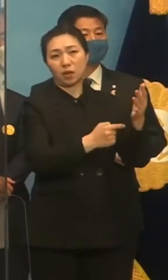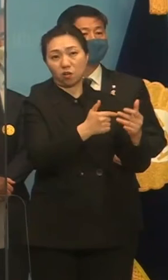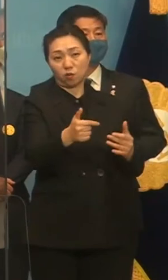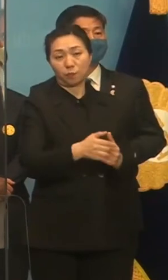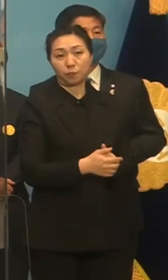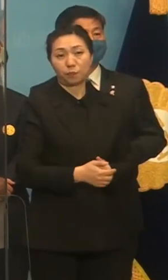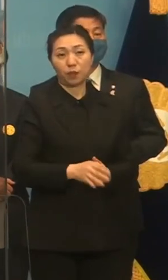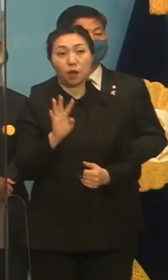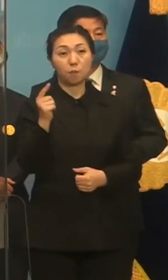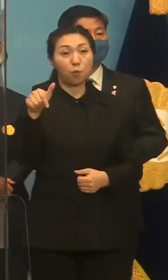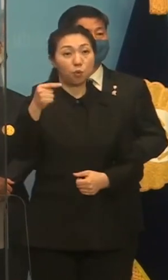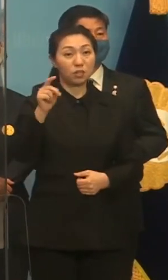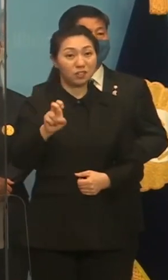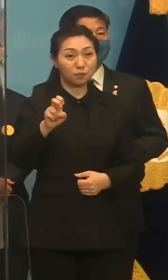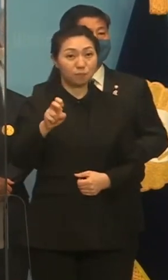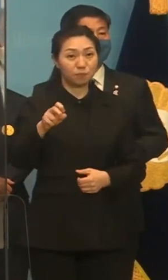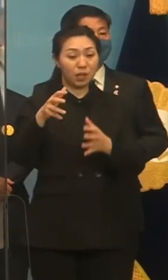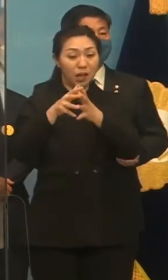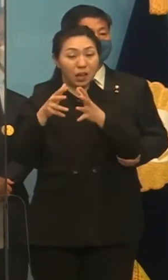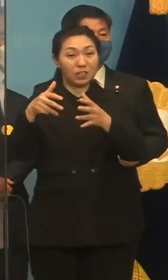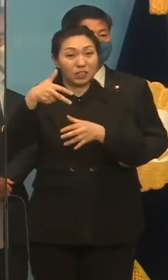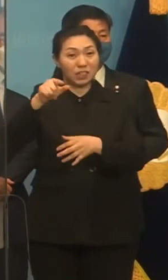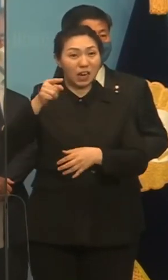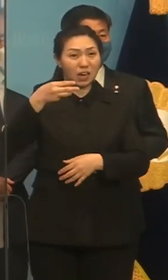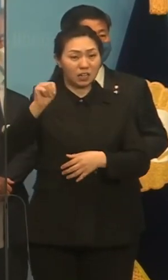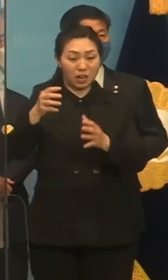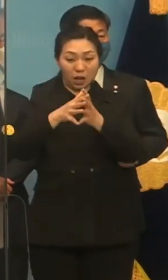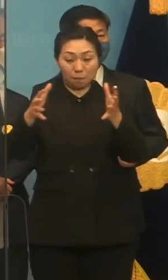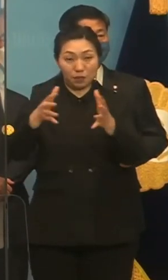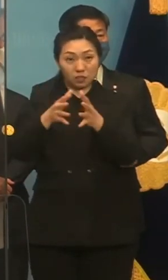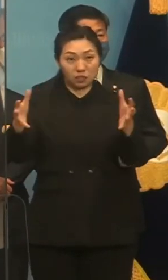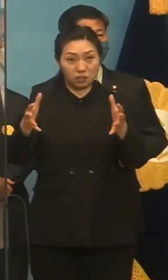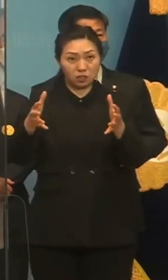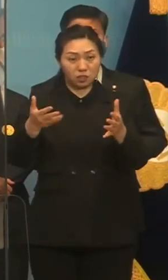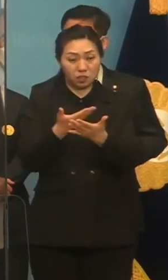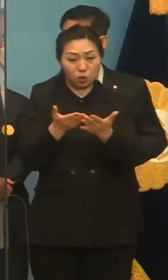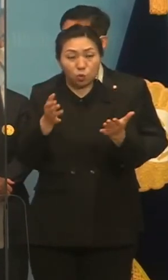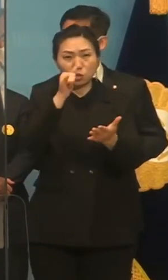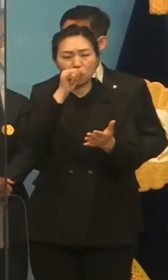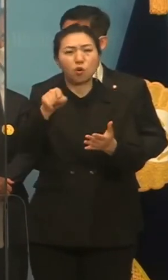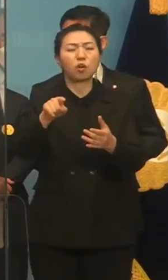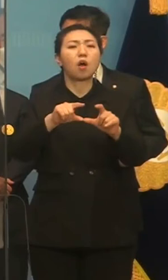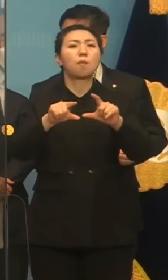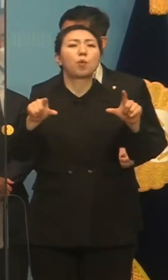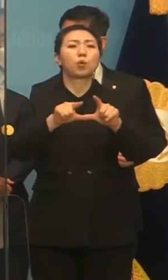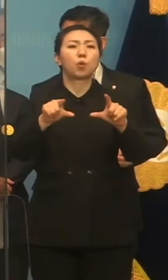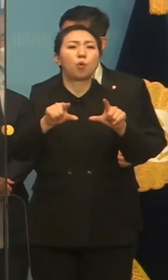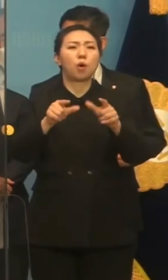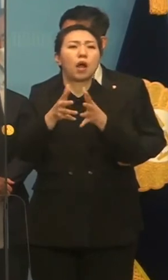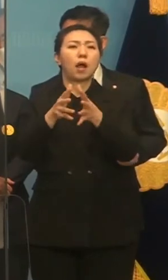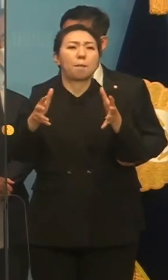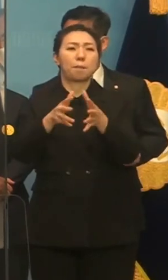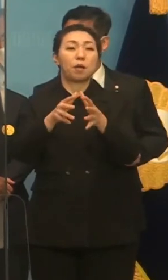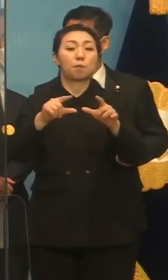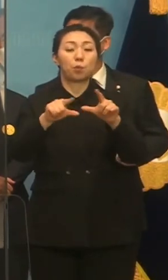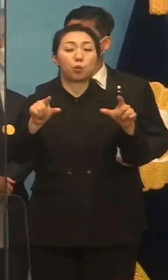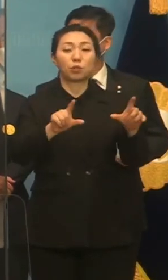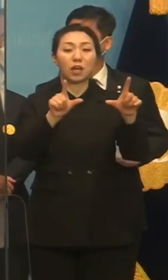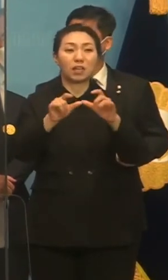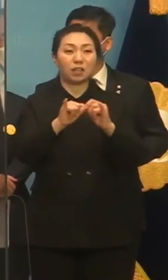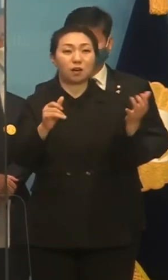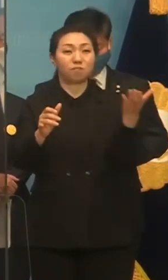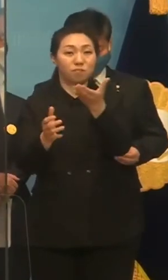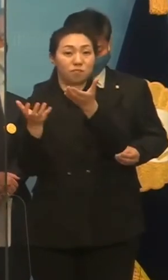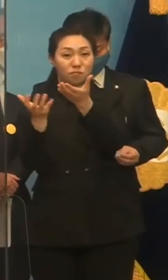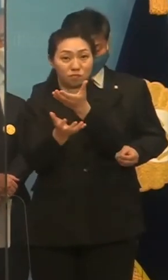고민은 그 온 자리 무게는 1만 분야에서도 상단과 미 드리기 때문에 4 성인 하라는 것이죠 그래서